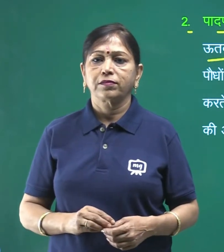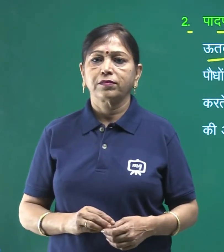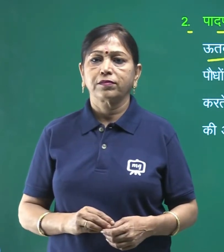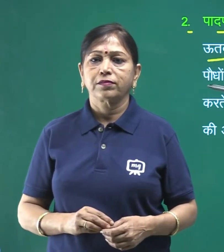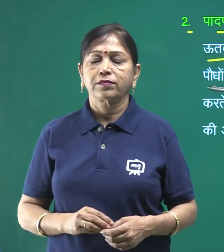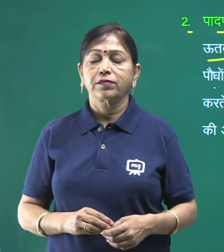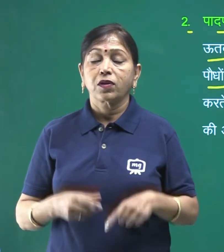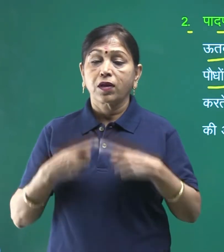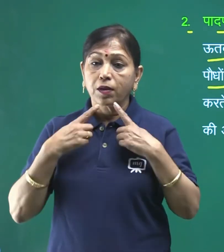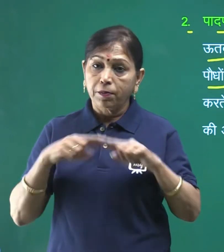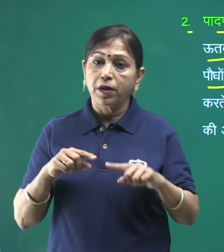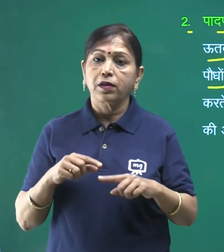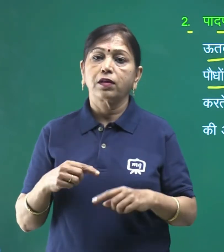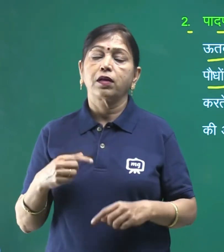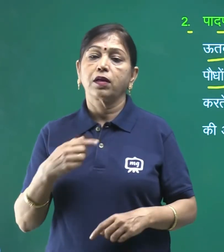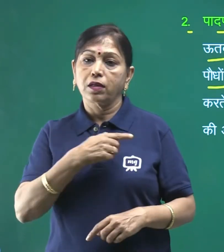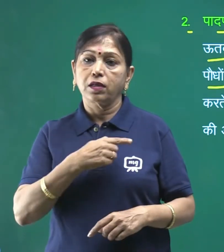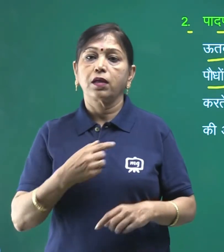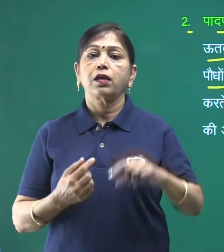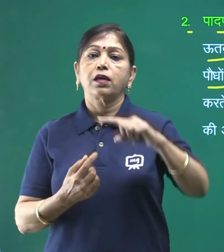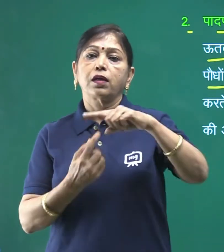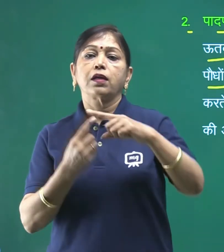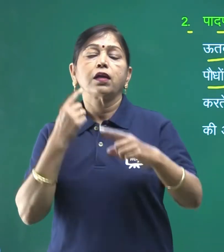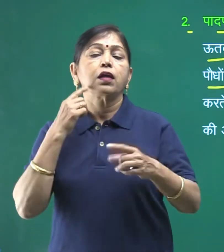किंतु ये पौधों को